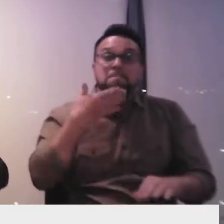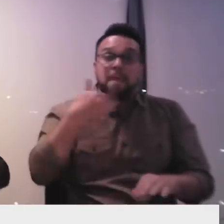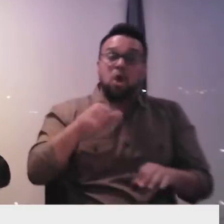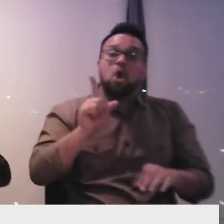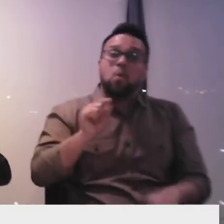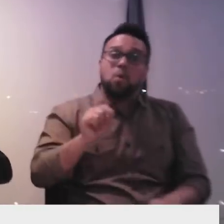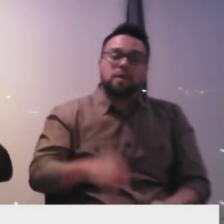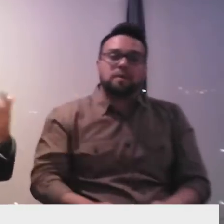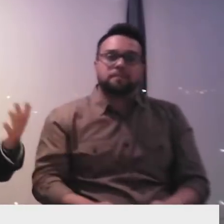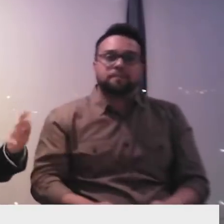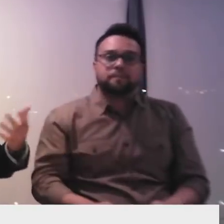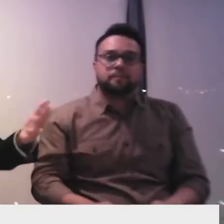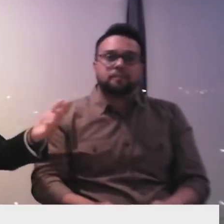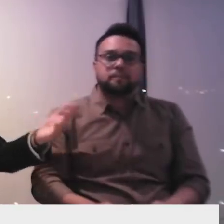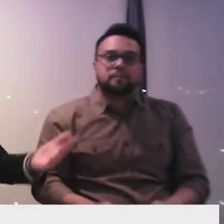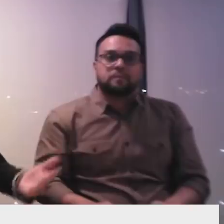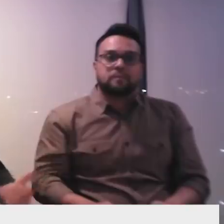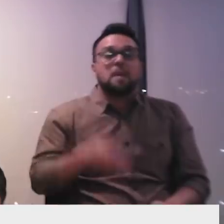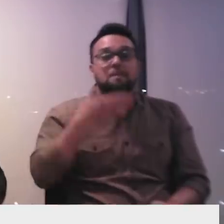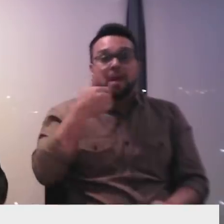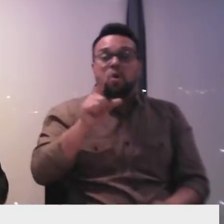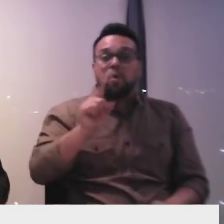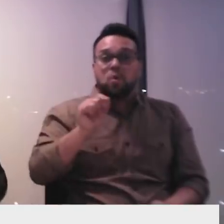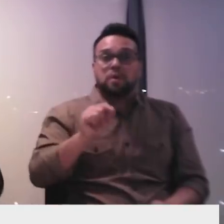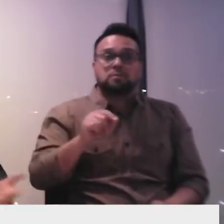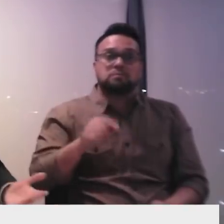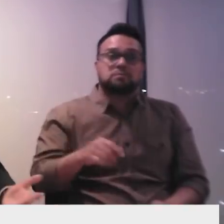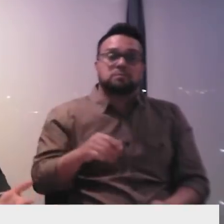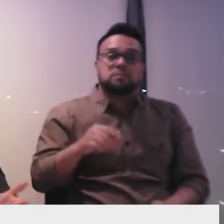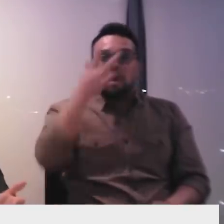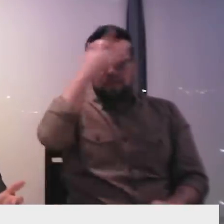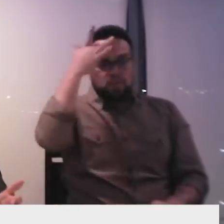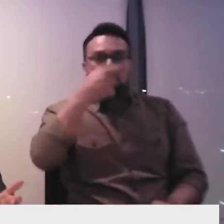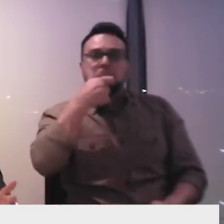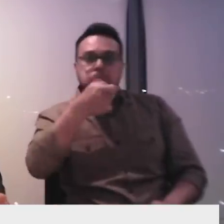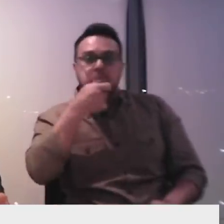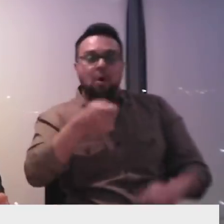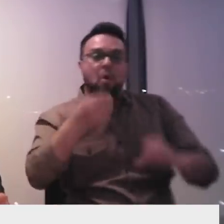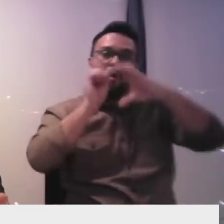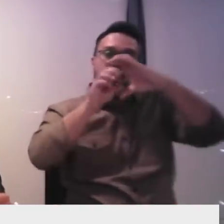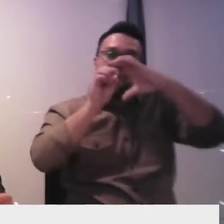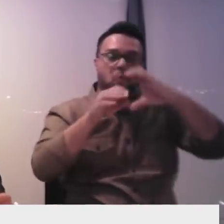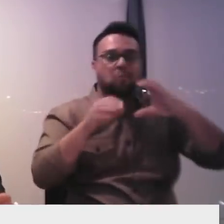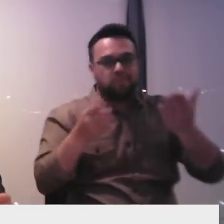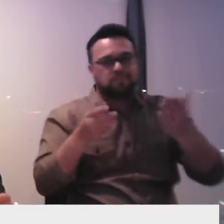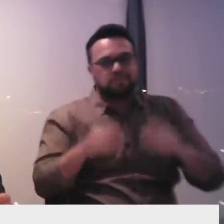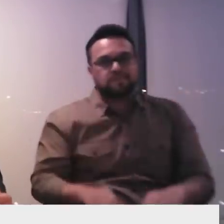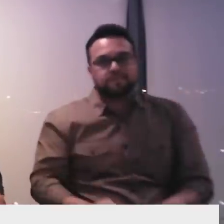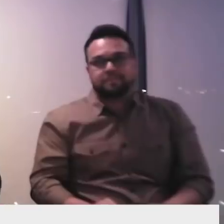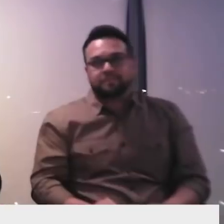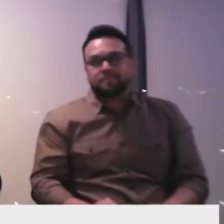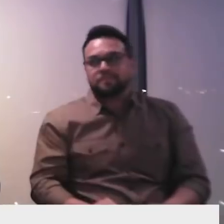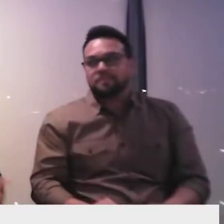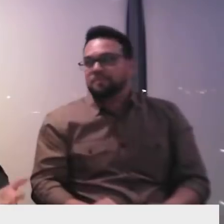cômodo ficar do lado desse pessoal, né? Está sendo entrevistado pela Globo hoje. Né?